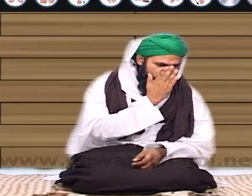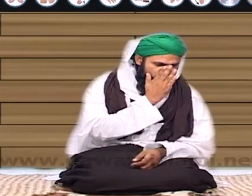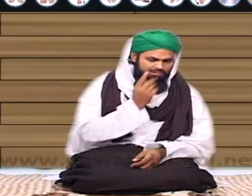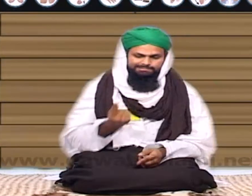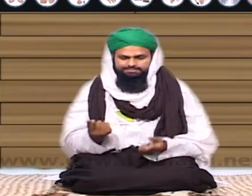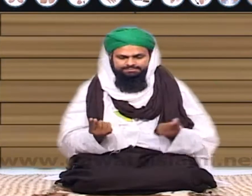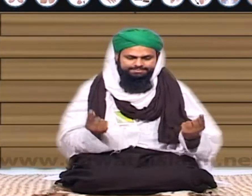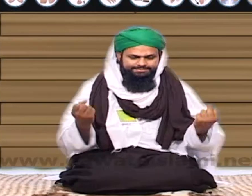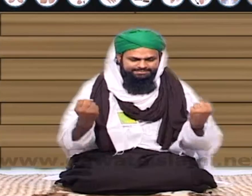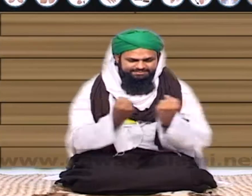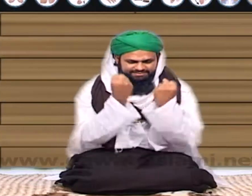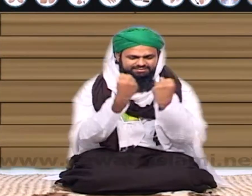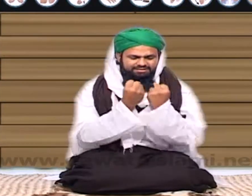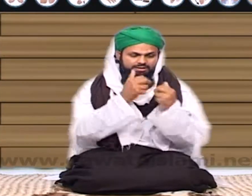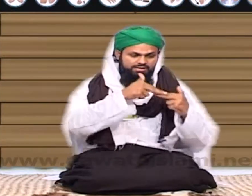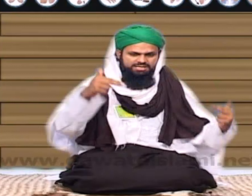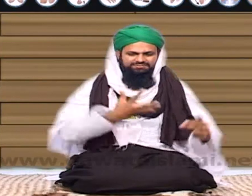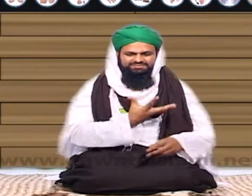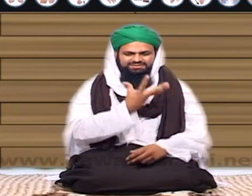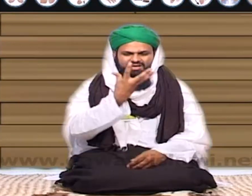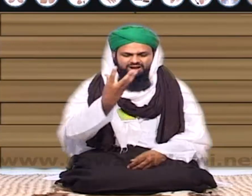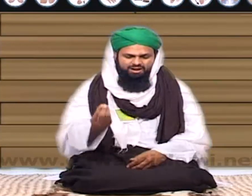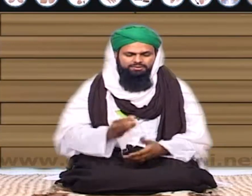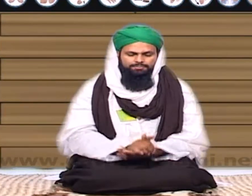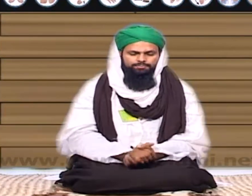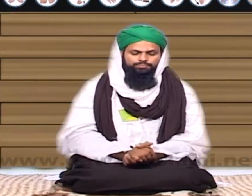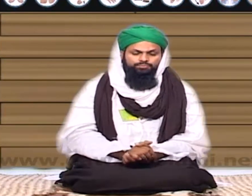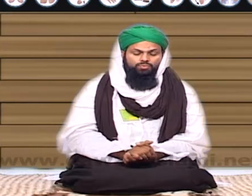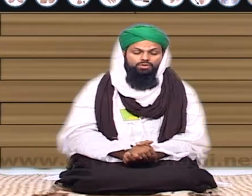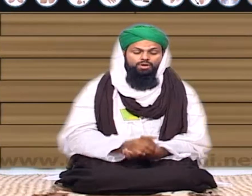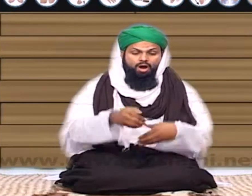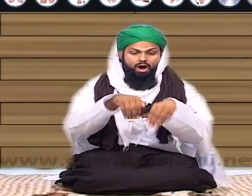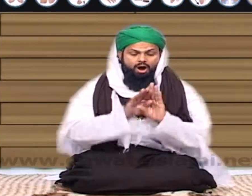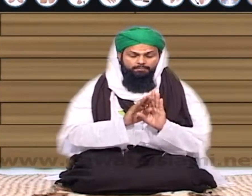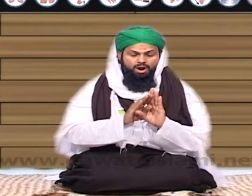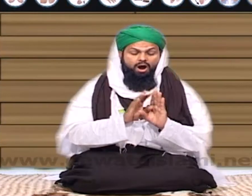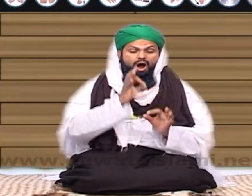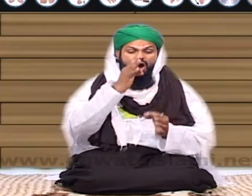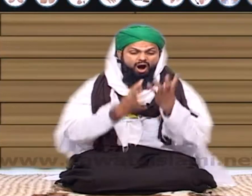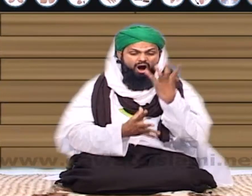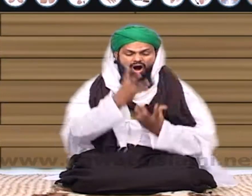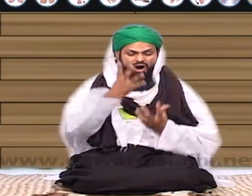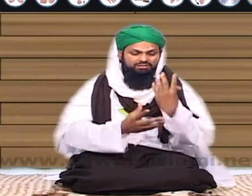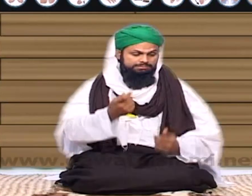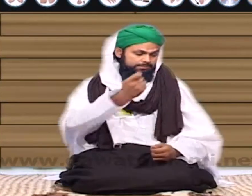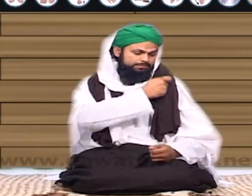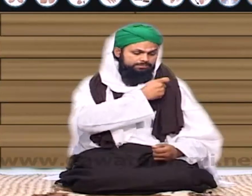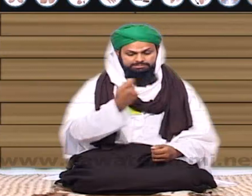والے، چغل خور اور آپس میں لڑوانے والے کا حال اس قبر میں یہ بتایا گیا کہ وہ آگ